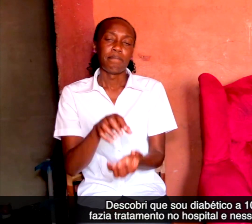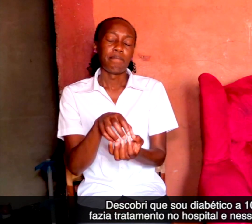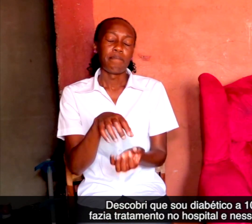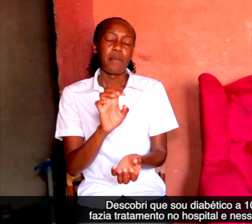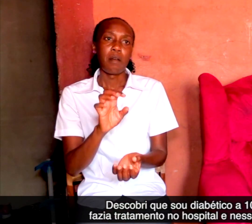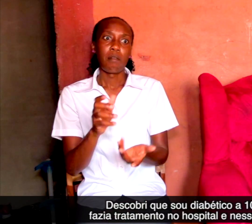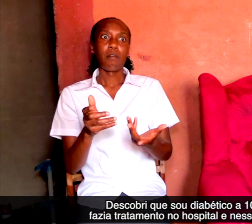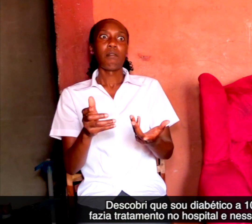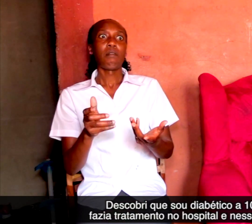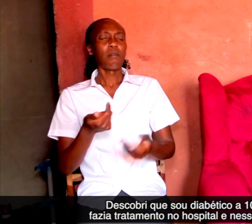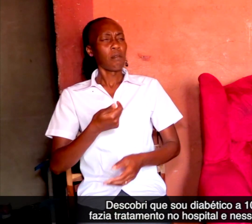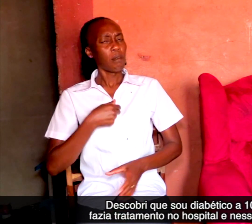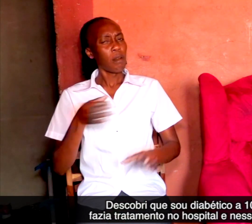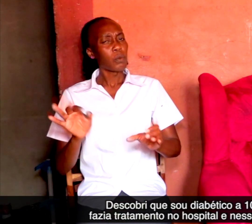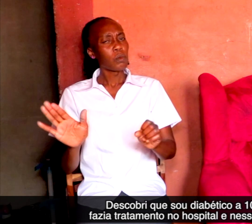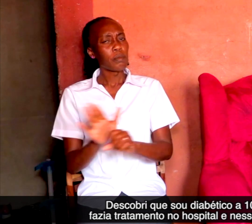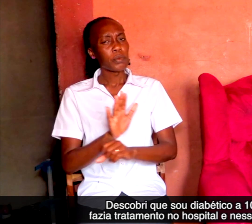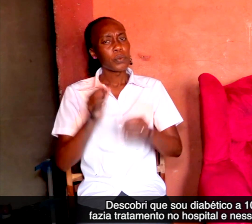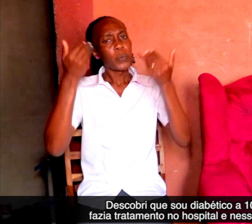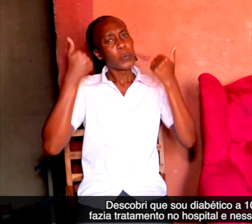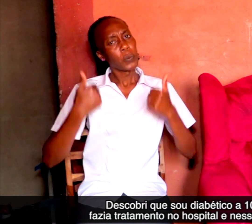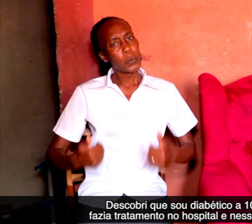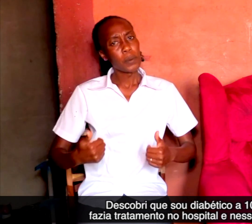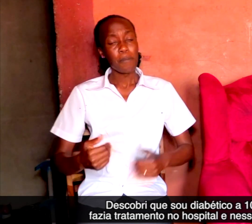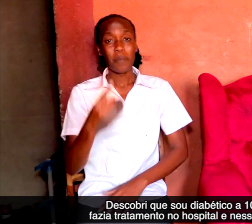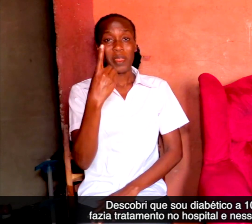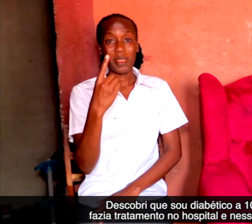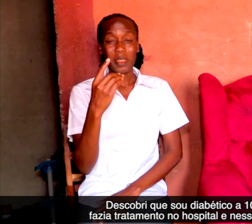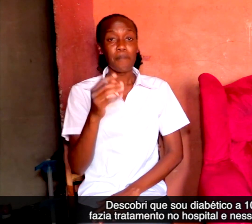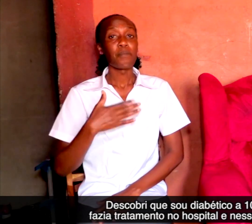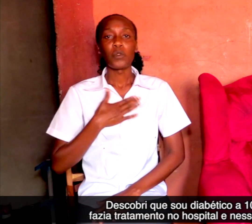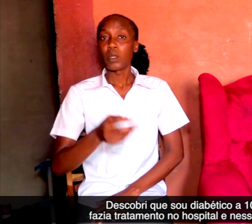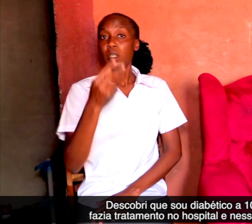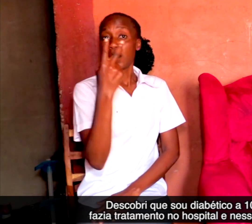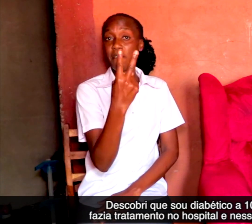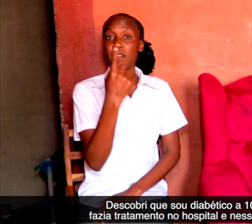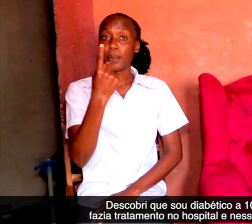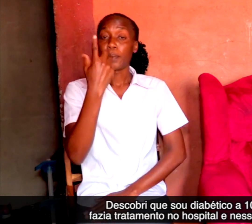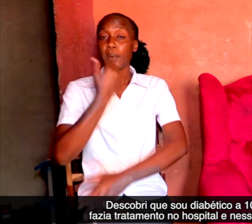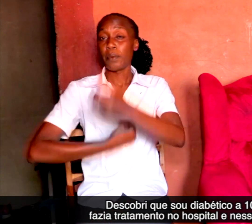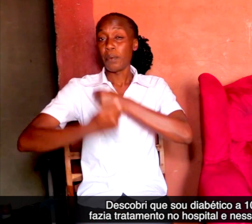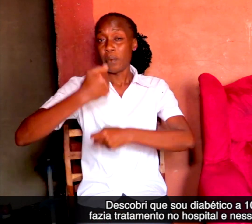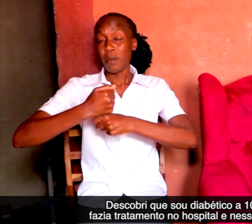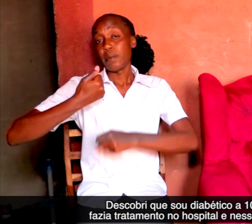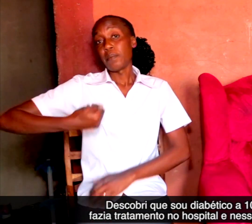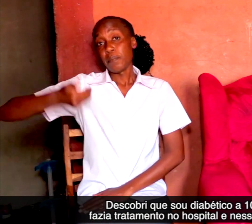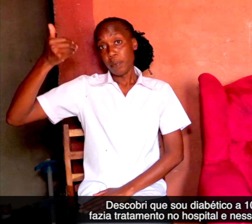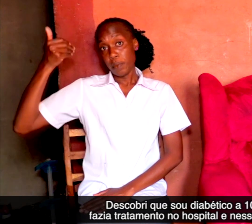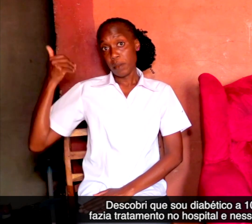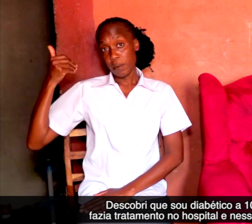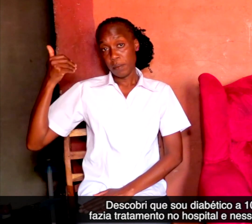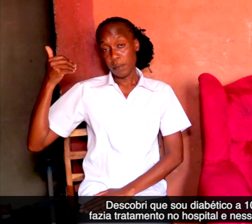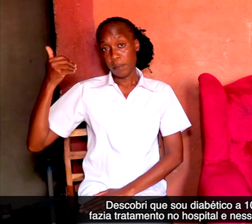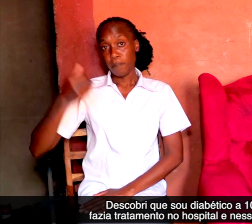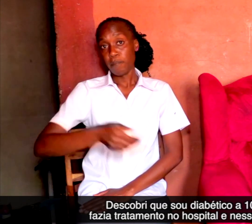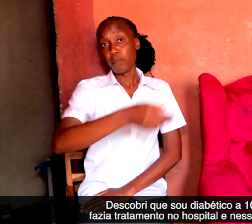era diabético, posso dizer que há 10 anos atrás, há 21 anos atrás. Isso estou